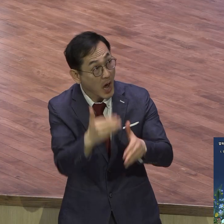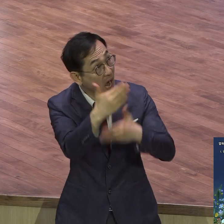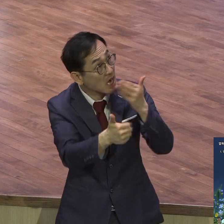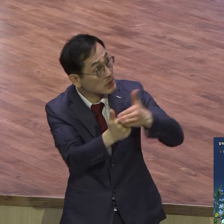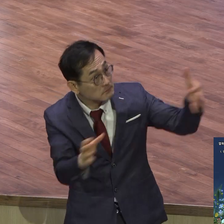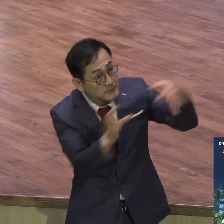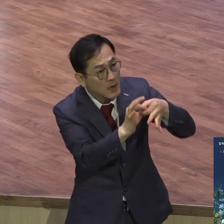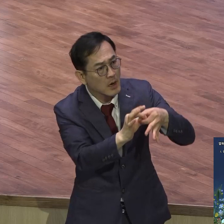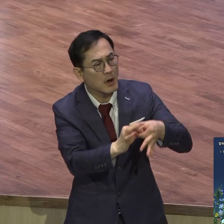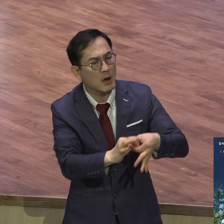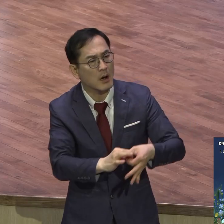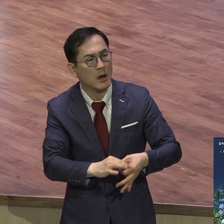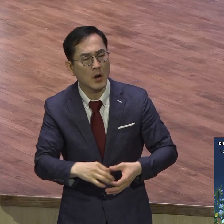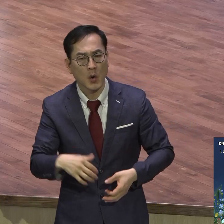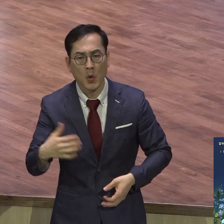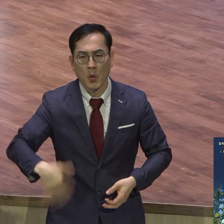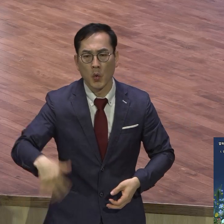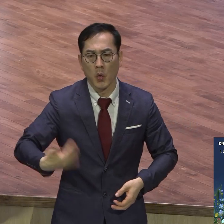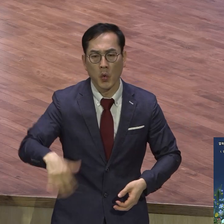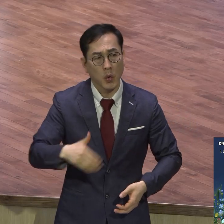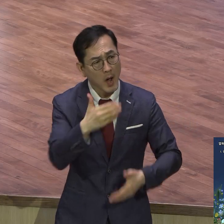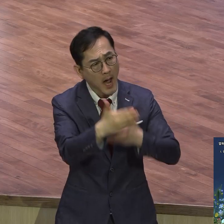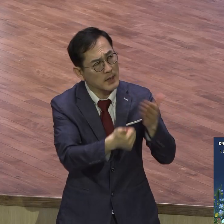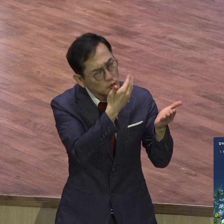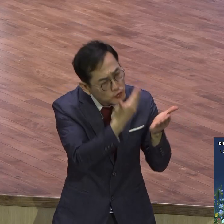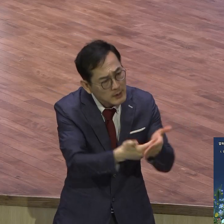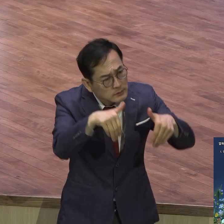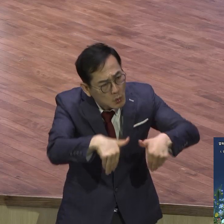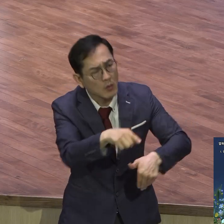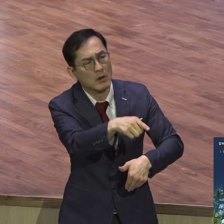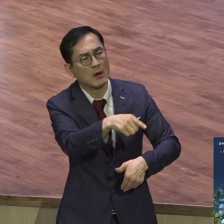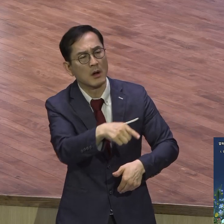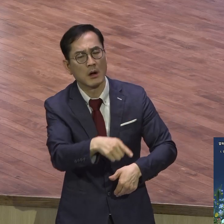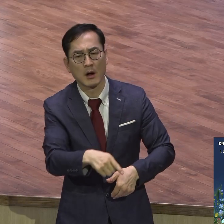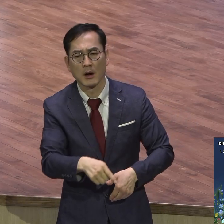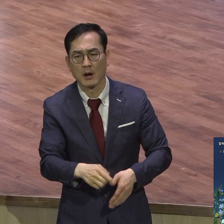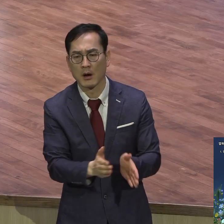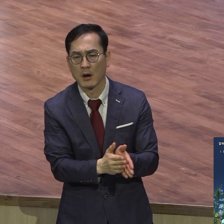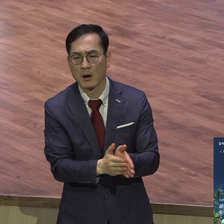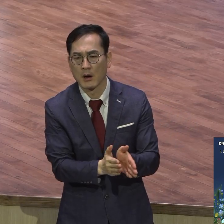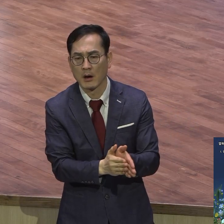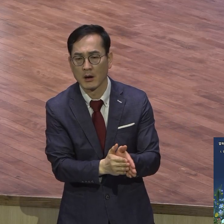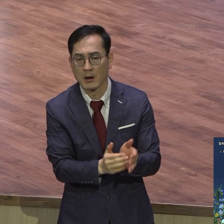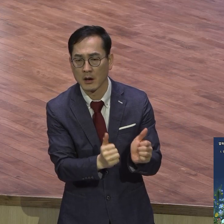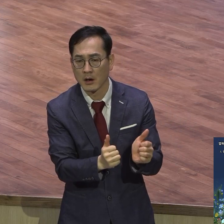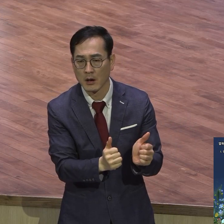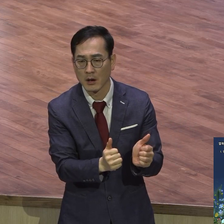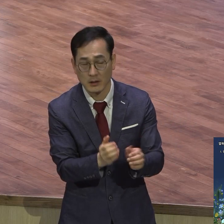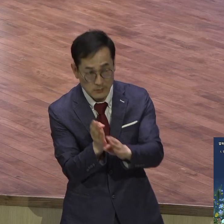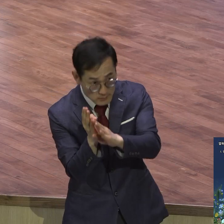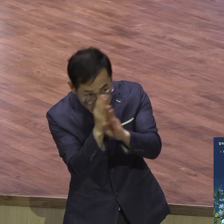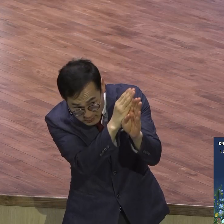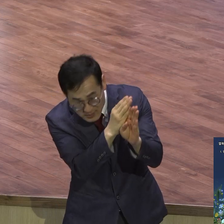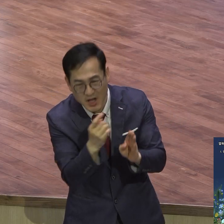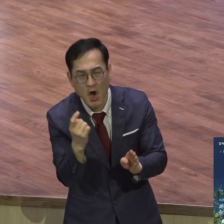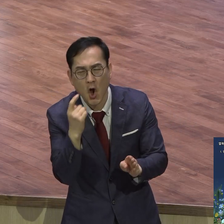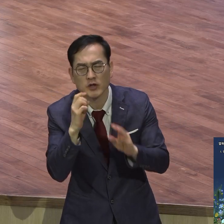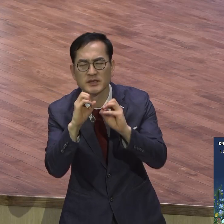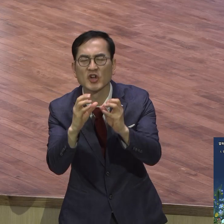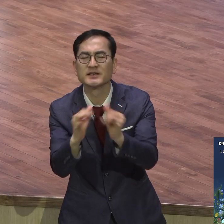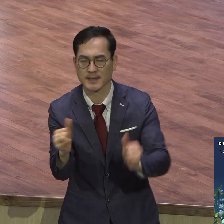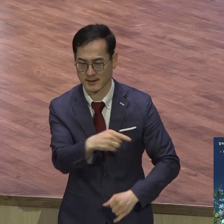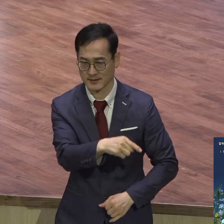주의 종이다. 이거는 하나님이 쓰시니 이 시대적인 사자다. 그런데 실제로는 선지자라.